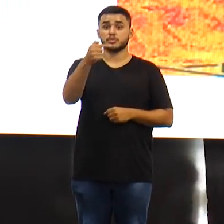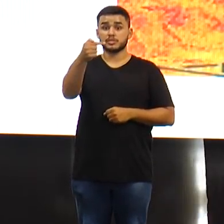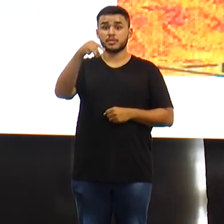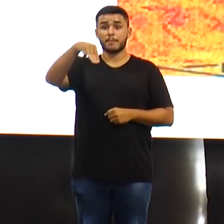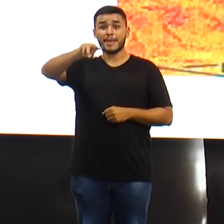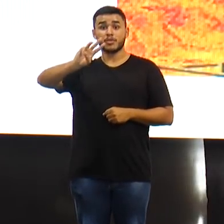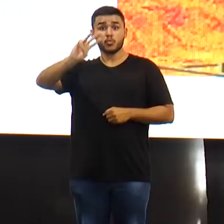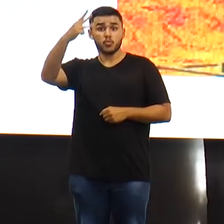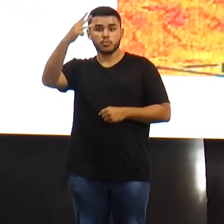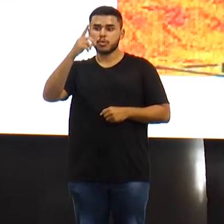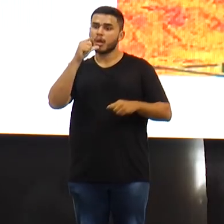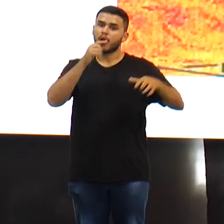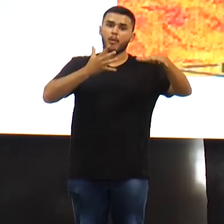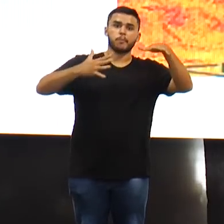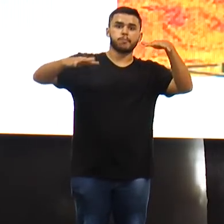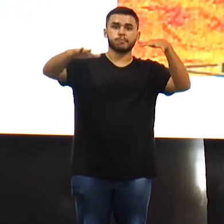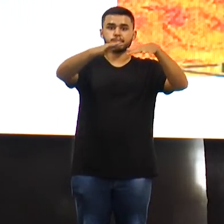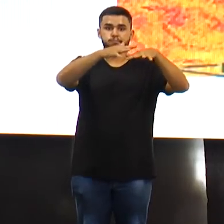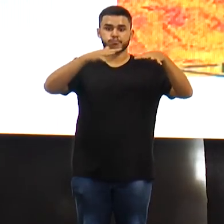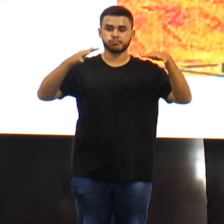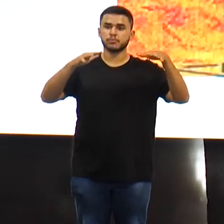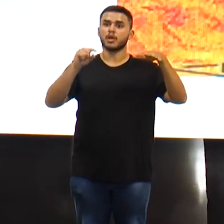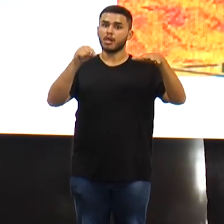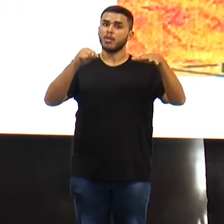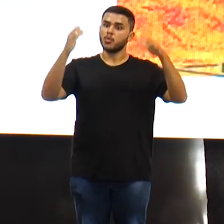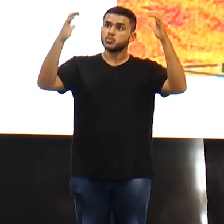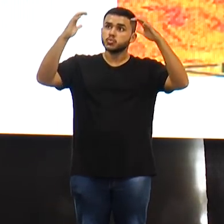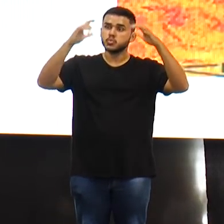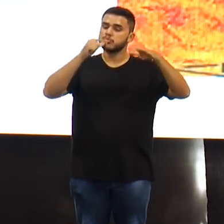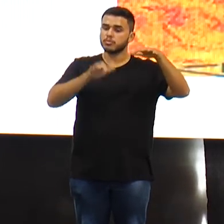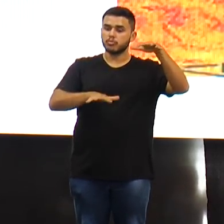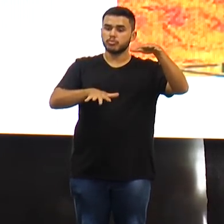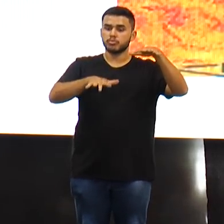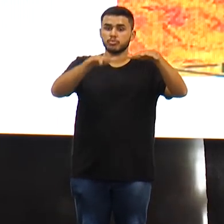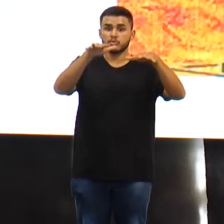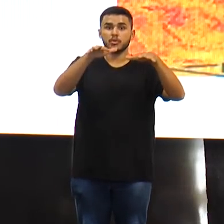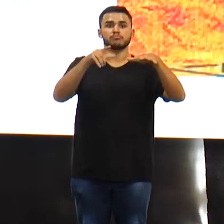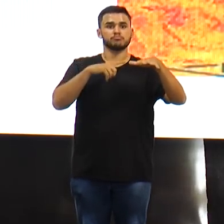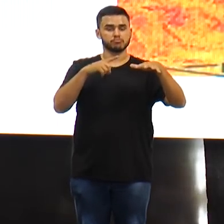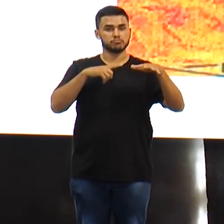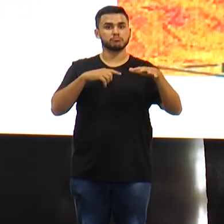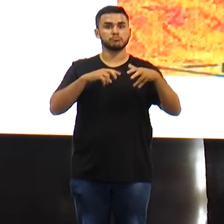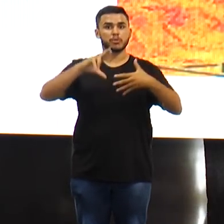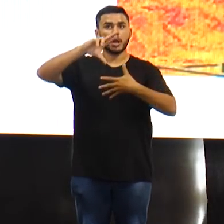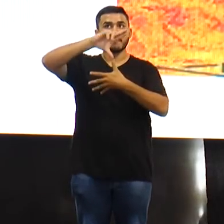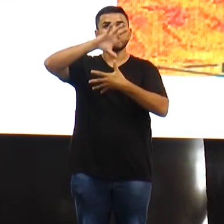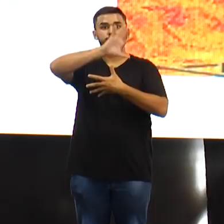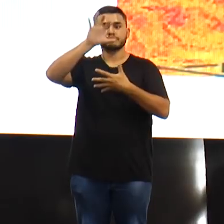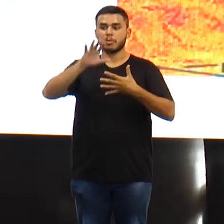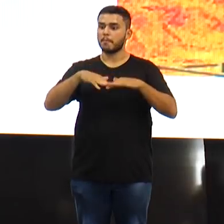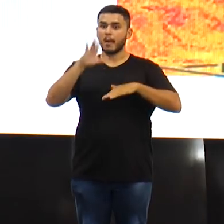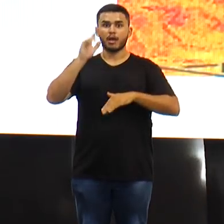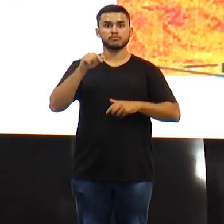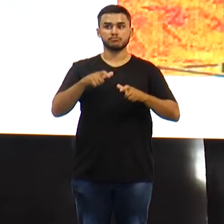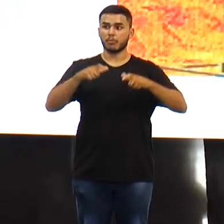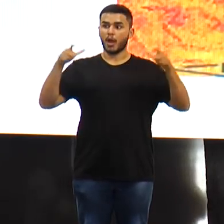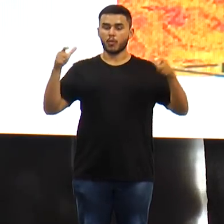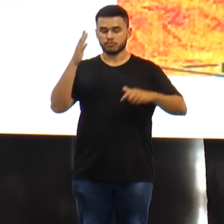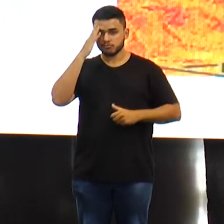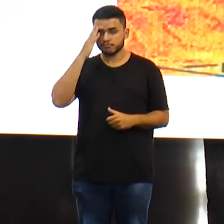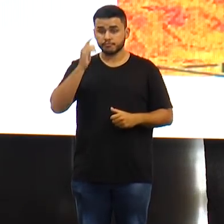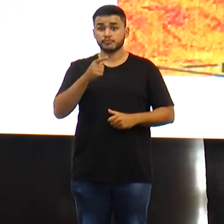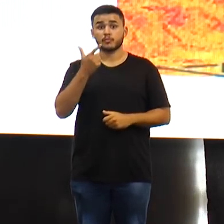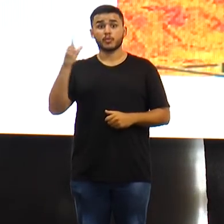açude múltiplo uso da América Latina. E eu estou falando do açude do Oroz, que tem em torno de 1,8,